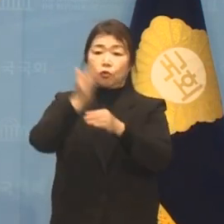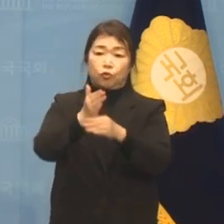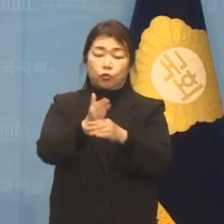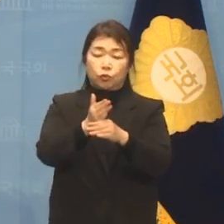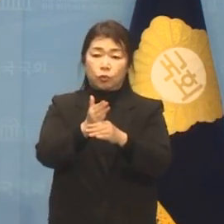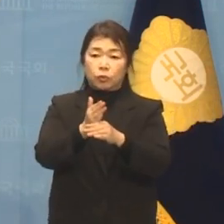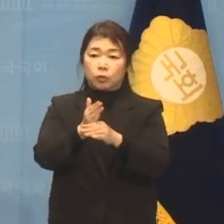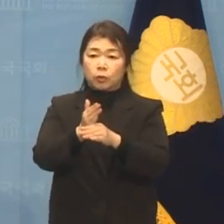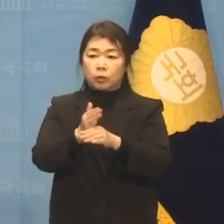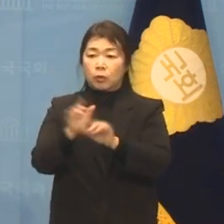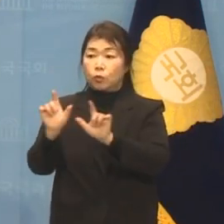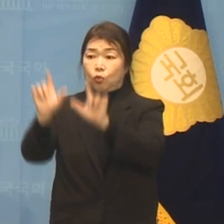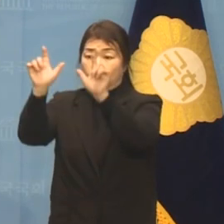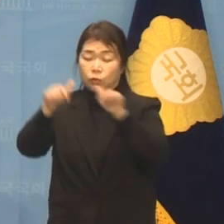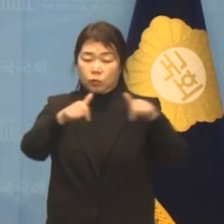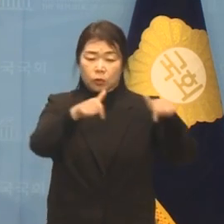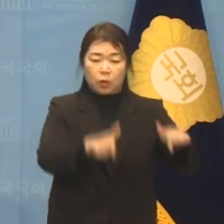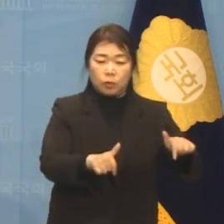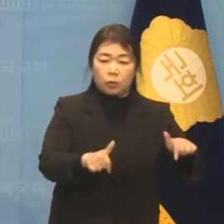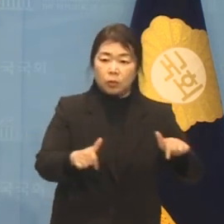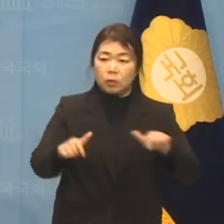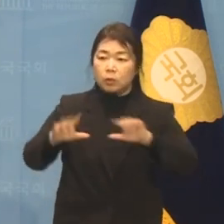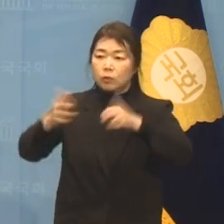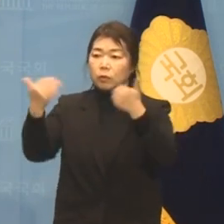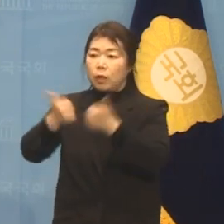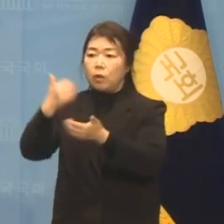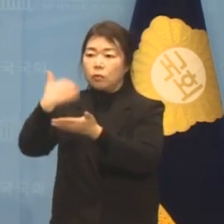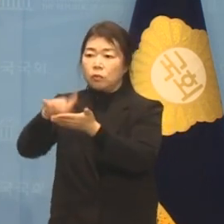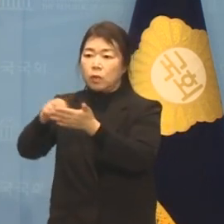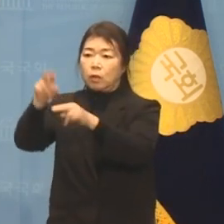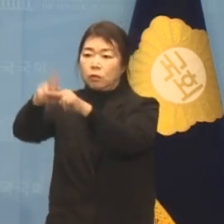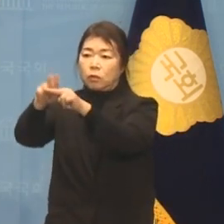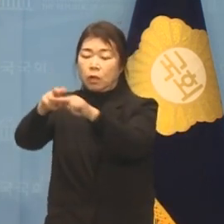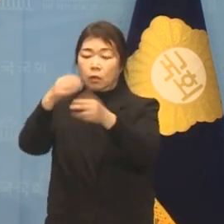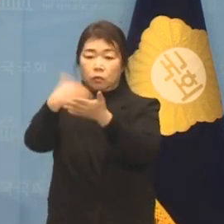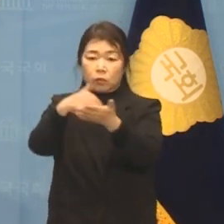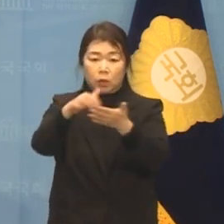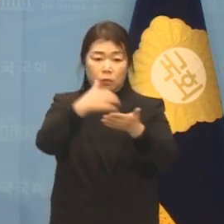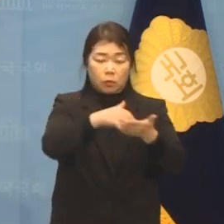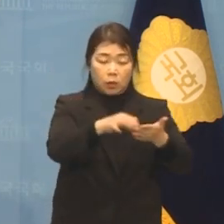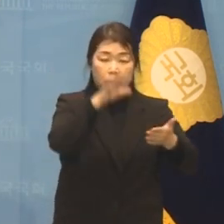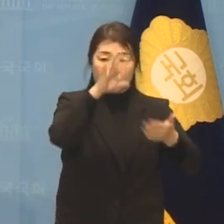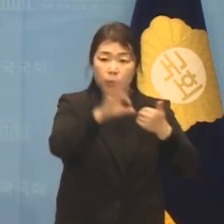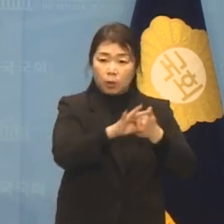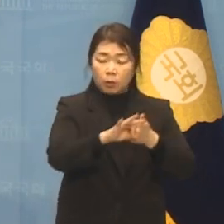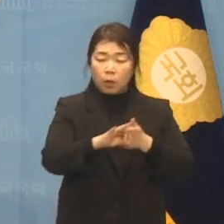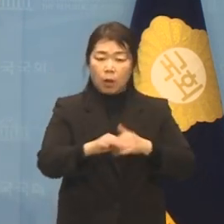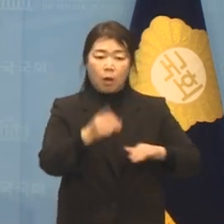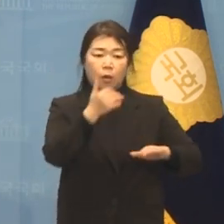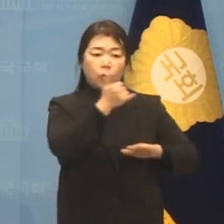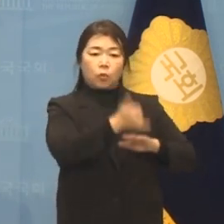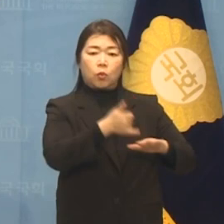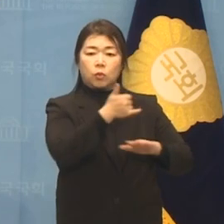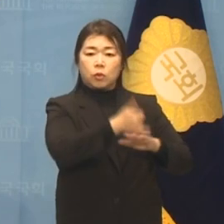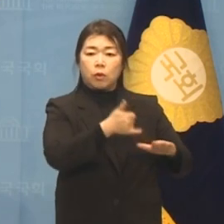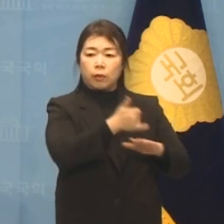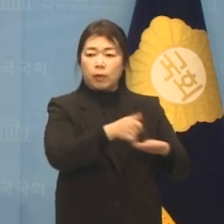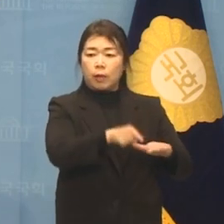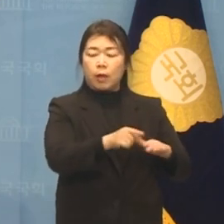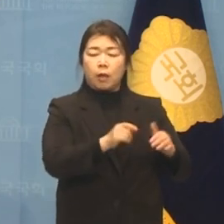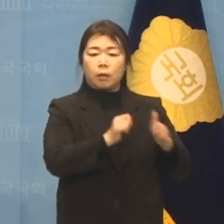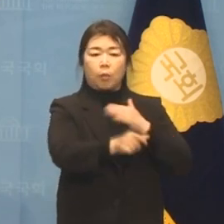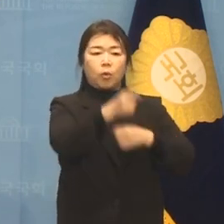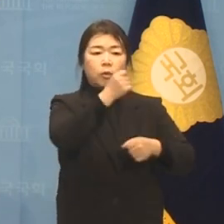이 동북권의 의석수의 증감 현황은 지속적으로 농촌 지역의 대표성을